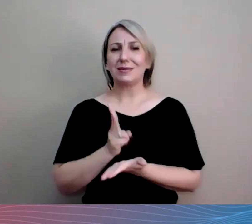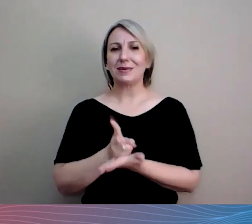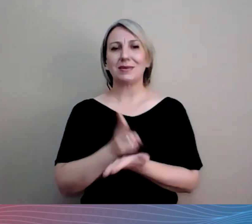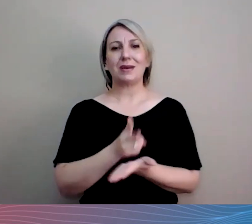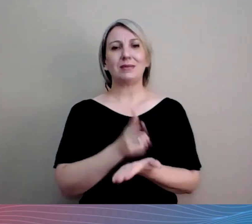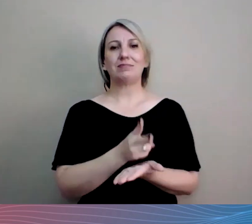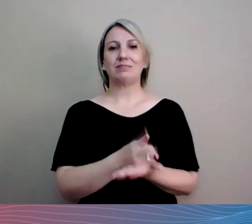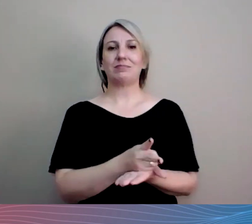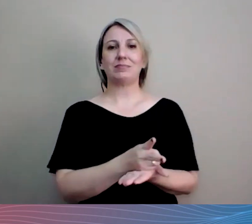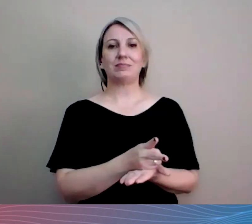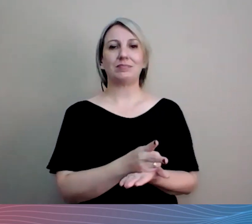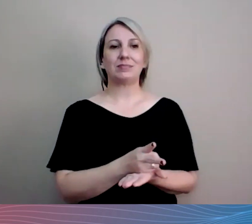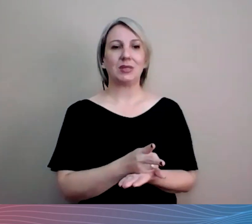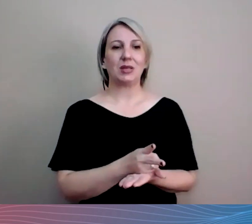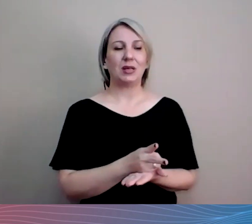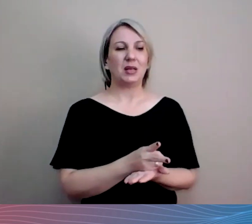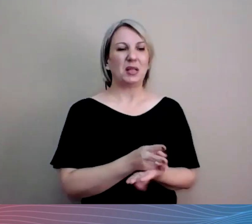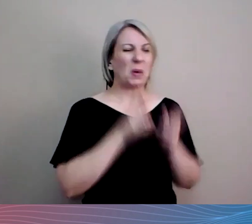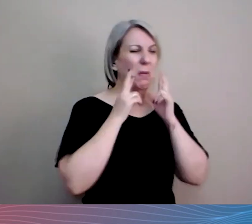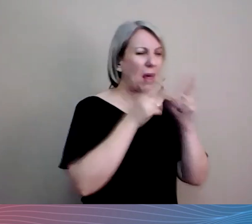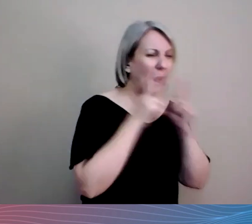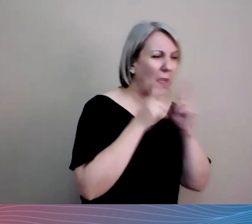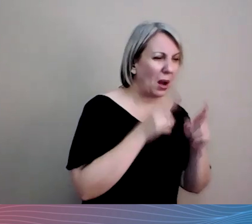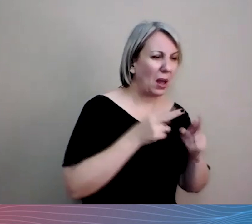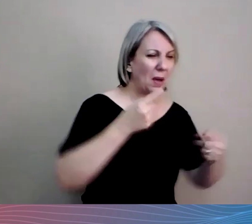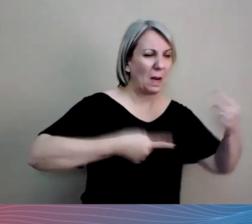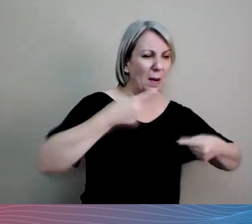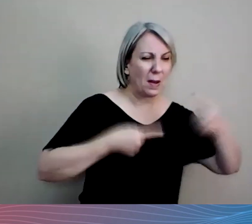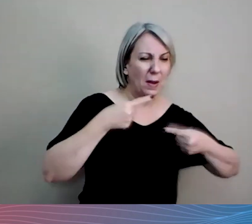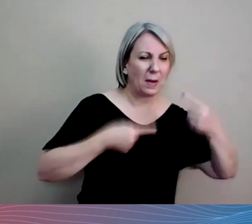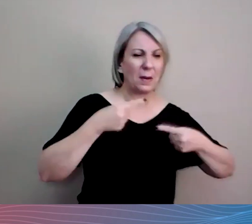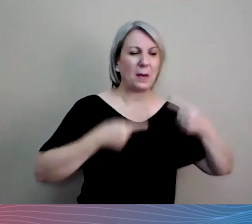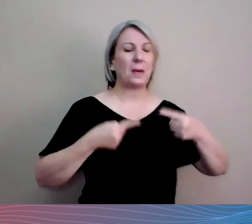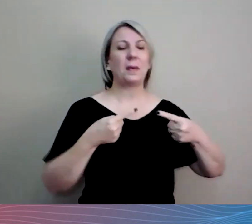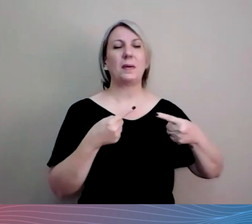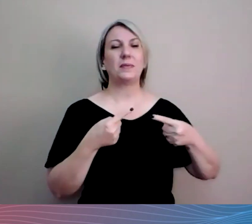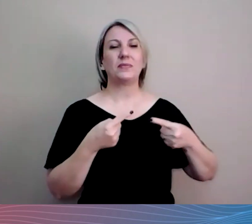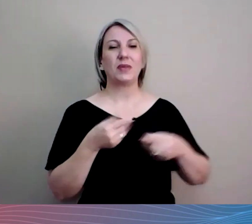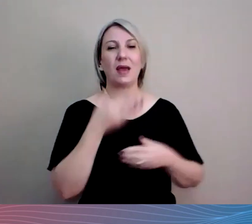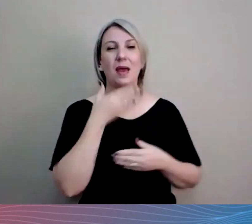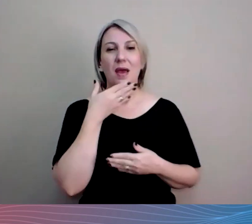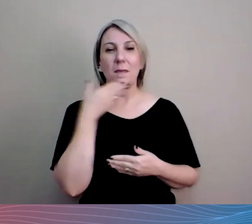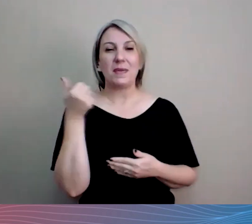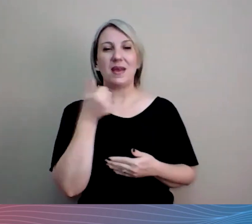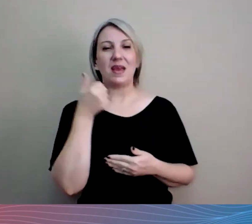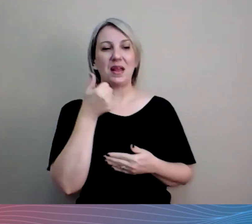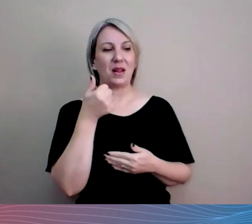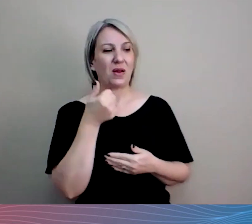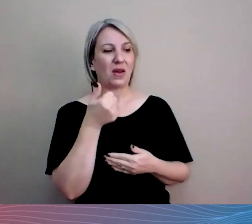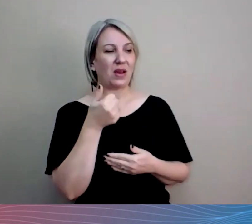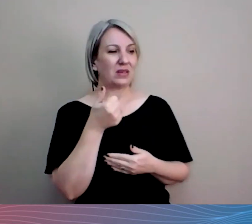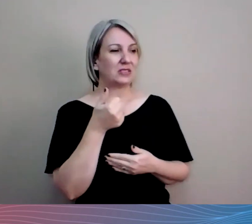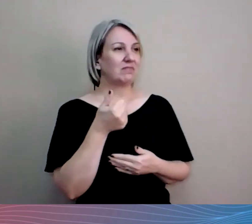criticar, não para puxar o tapete, não para aproveitar fraqueza, um momento de fraqueza do outro. Você sabe que